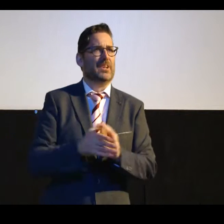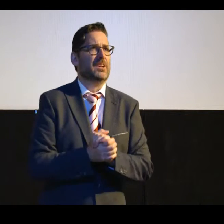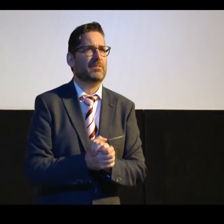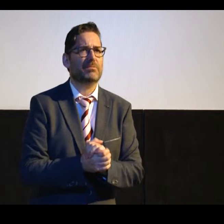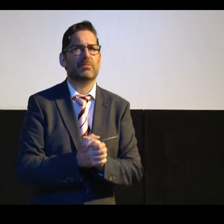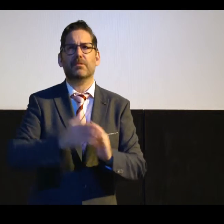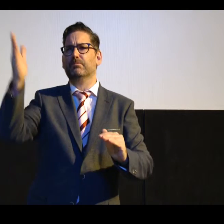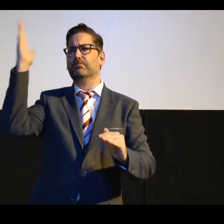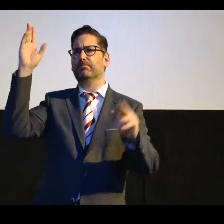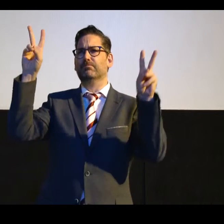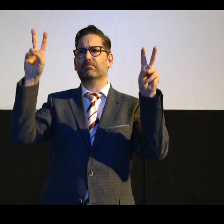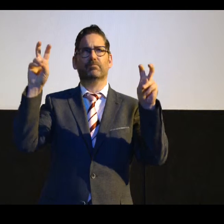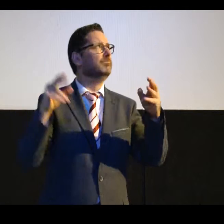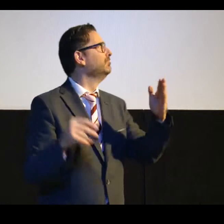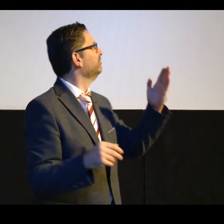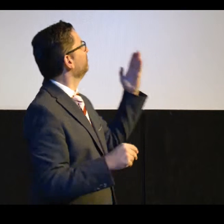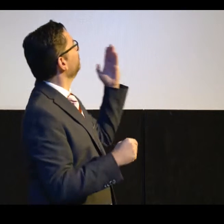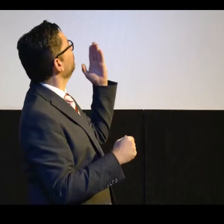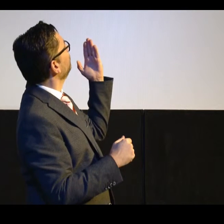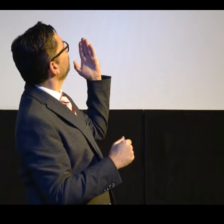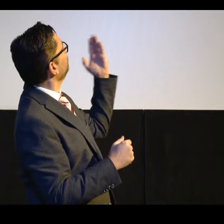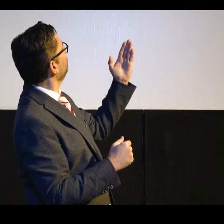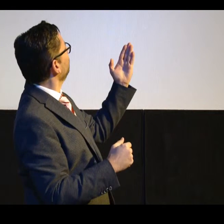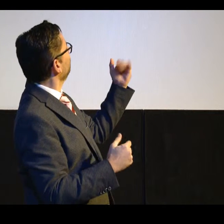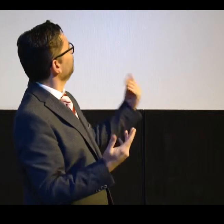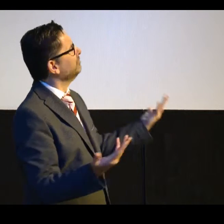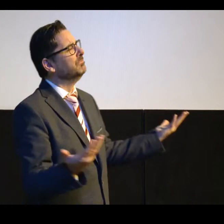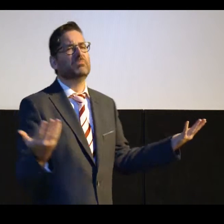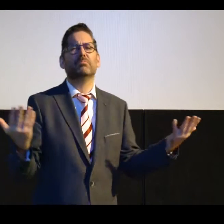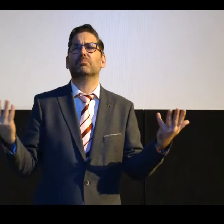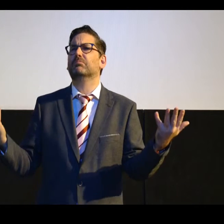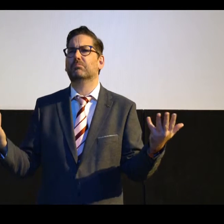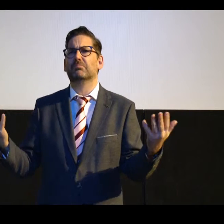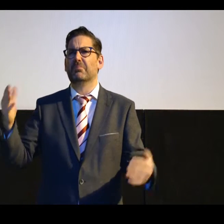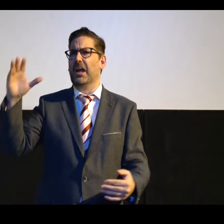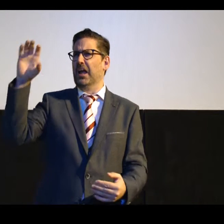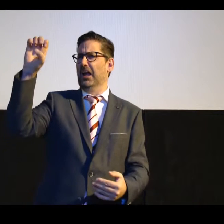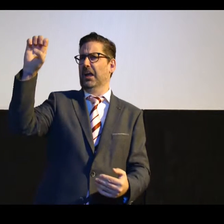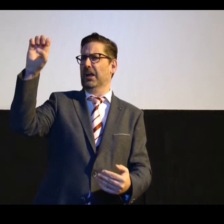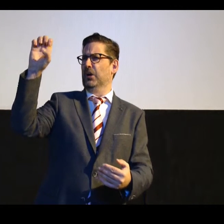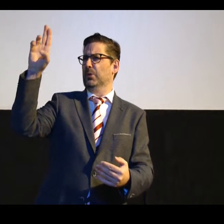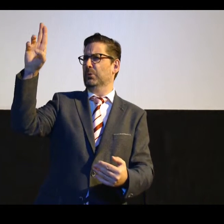Pues comenzamos entonces con mi ponencia, que como pueden ver,